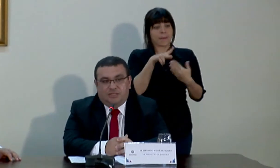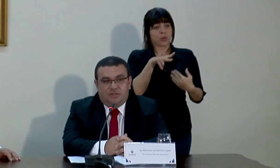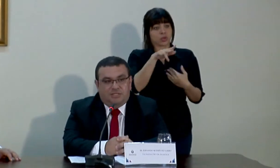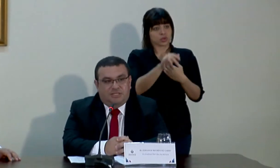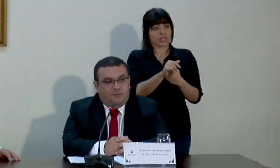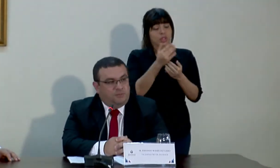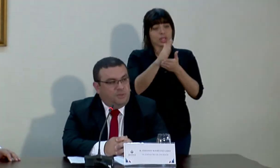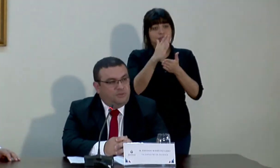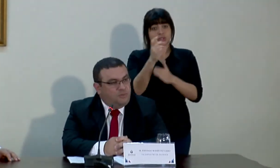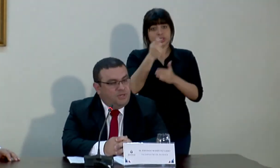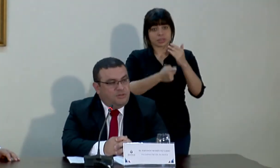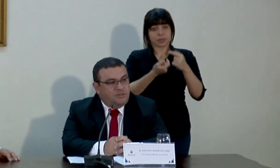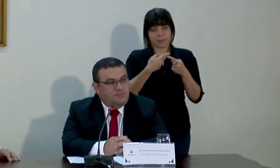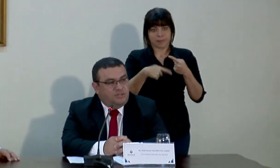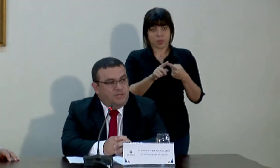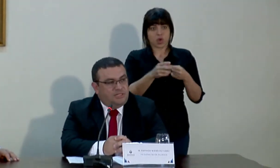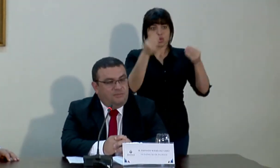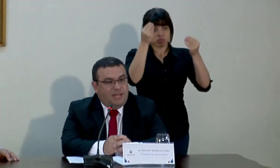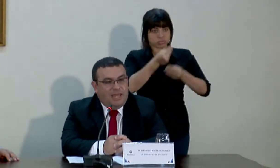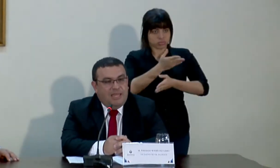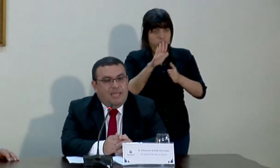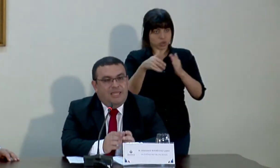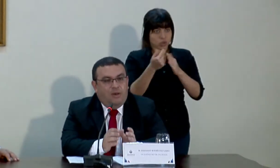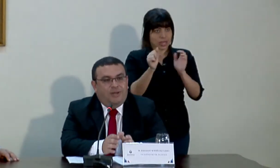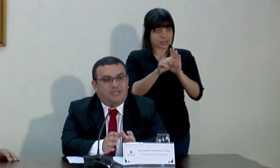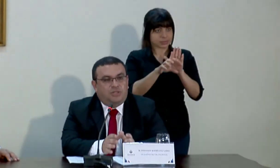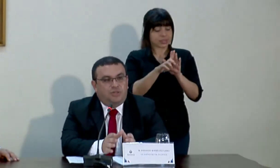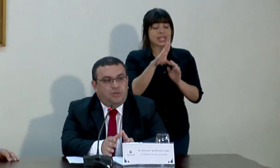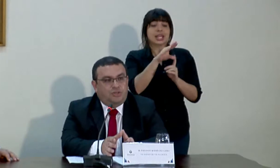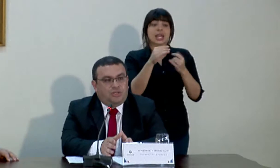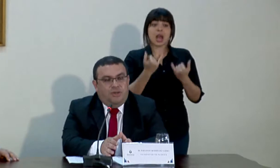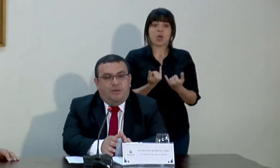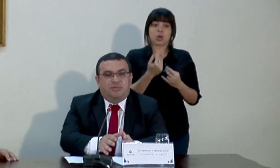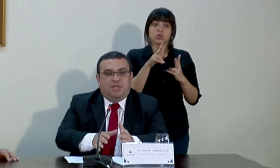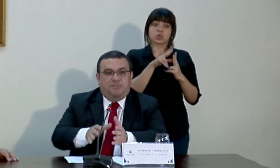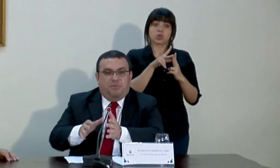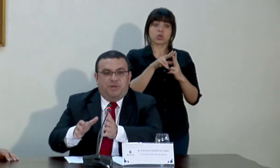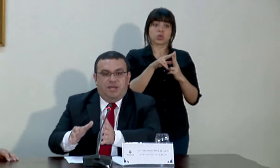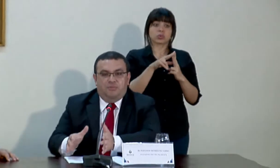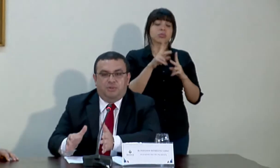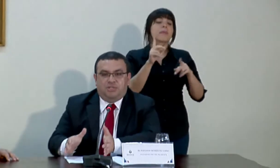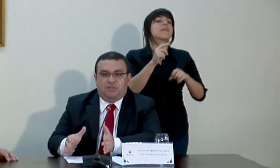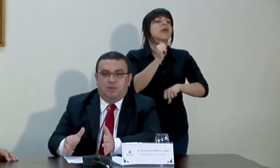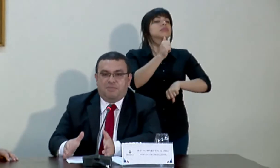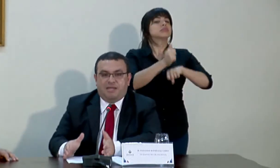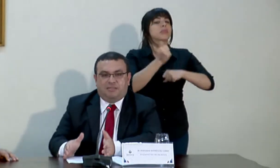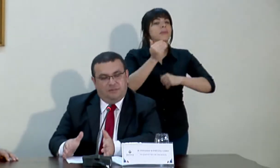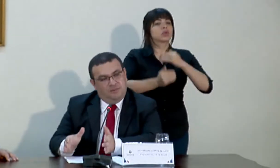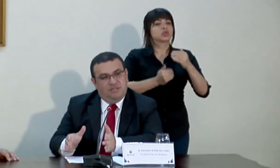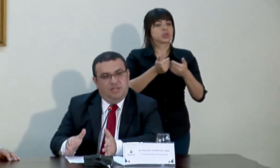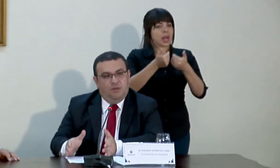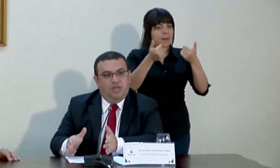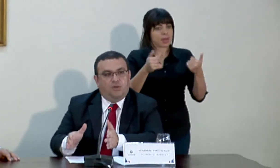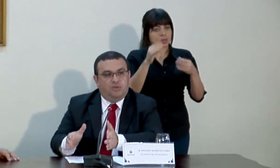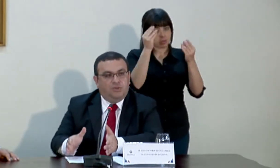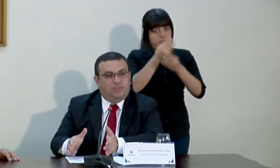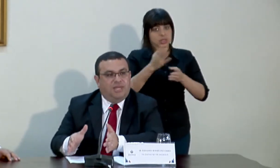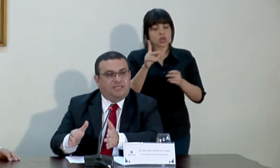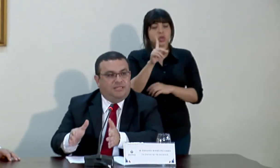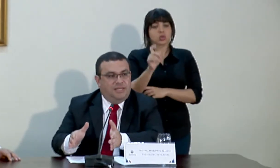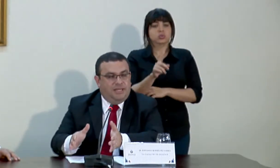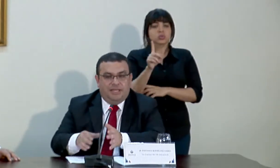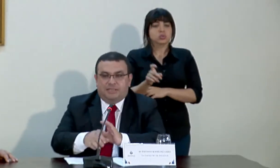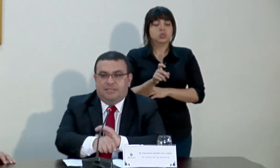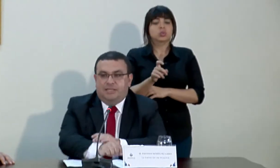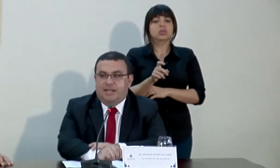de exoneraciones, y ya estamos pronto a poner en conocimiento la Asamblea, y ahora estos dos que vamos a poner en un proceso aparte, como les digo, de